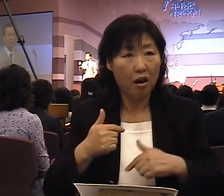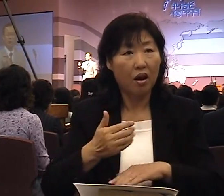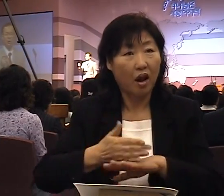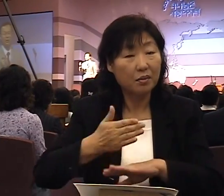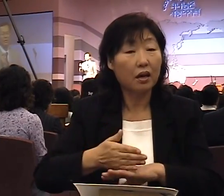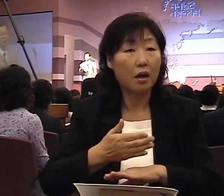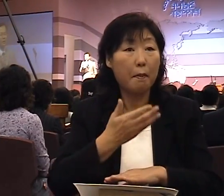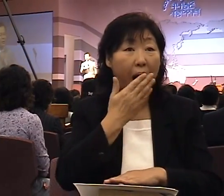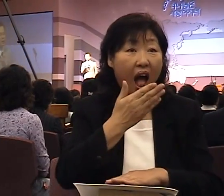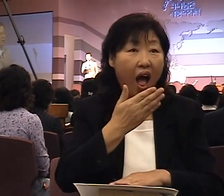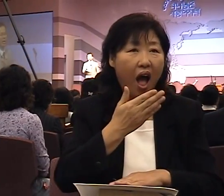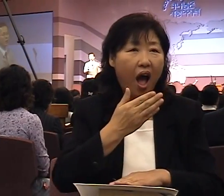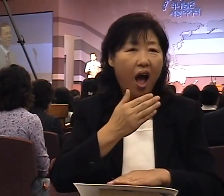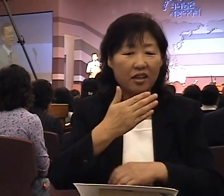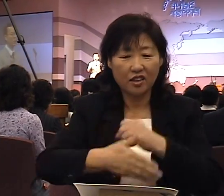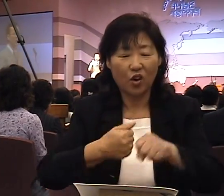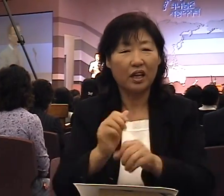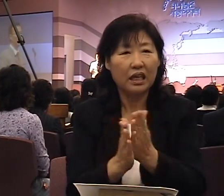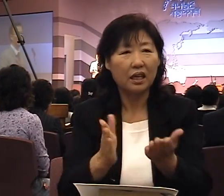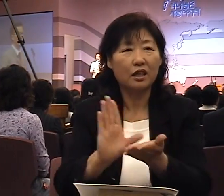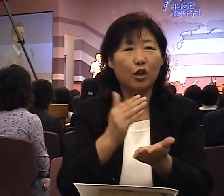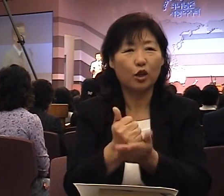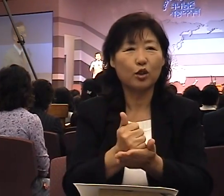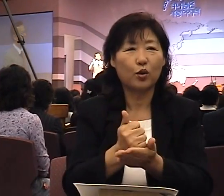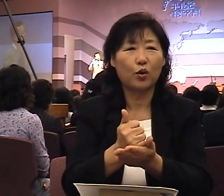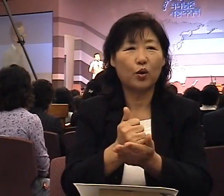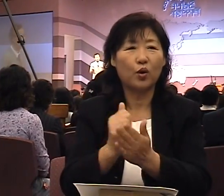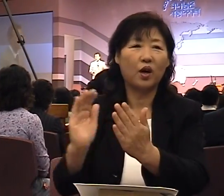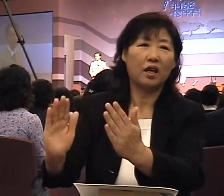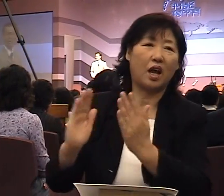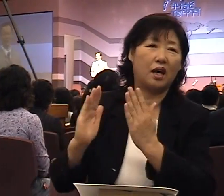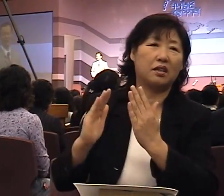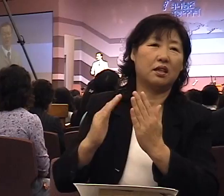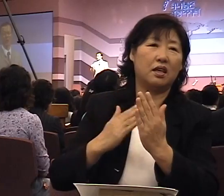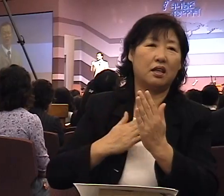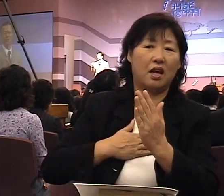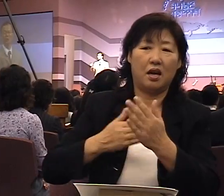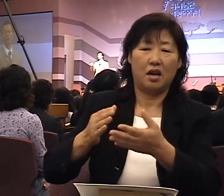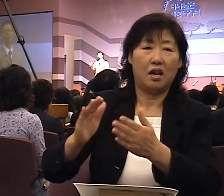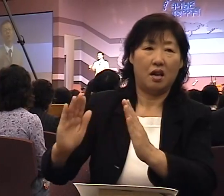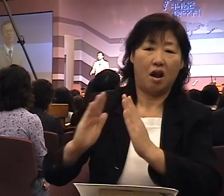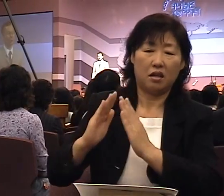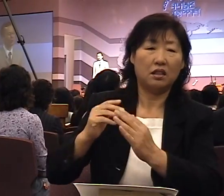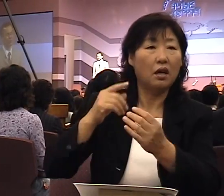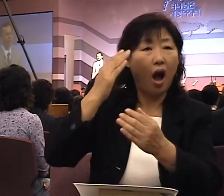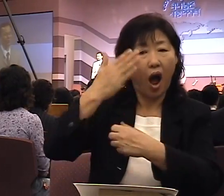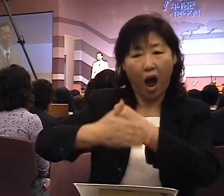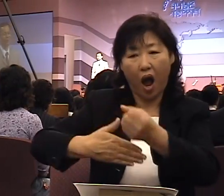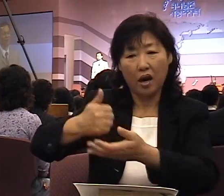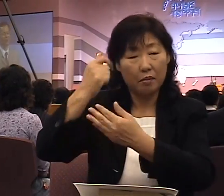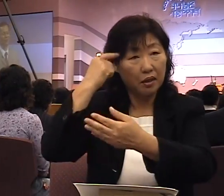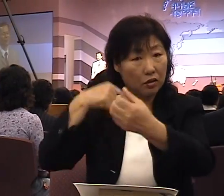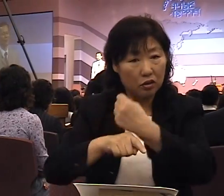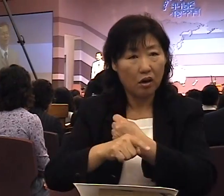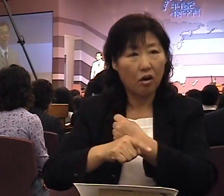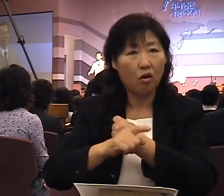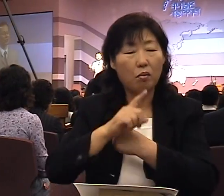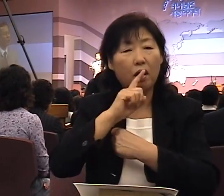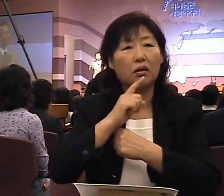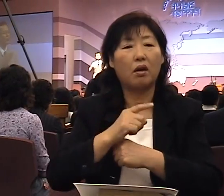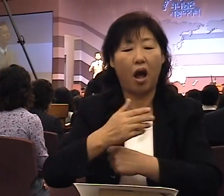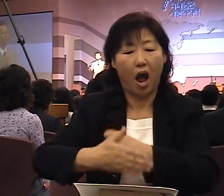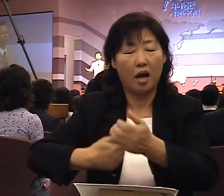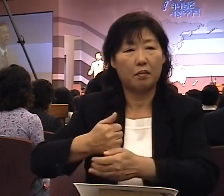가능합니까? 성경은 이것이 그리스도 예수 안에서 너희를 향하신 하나님의 뜻이라고 하는데, 여러분 이렇게 어떻게 살 거예요? 어떻게?